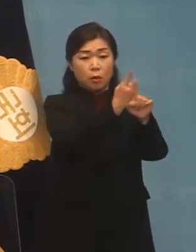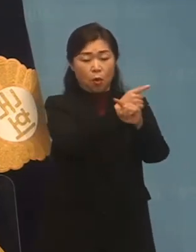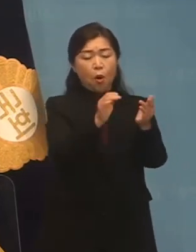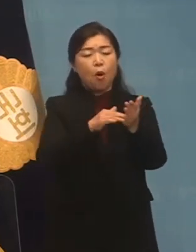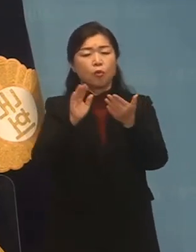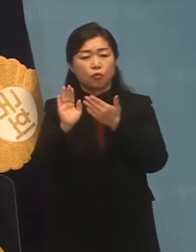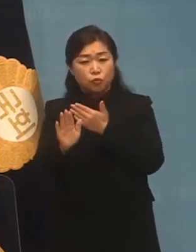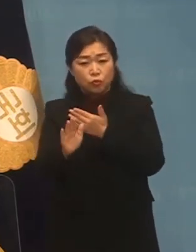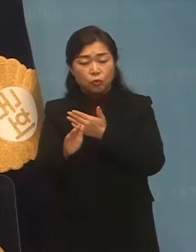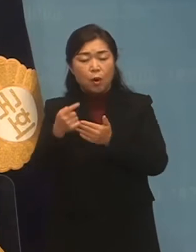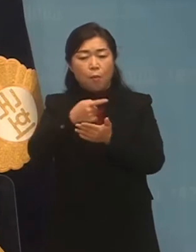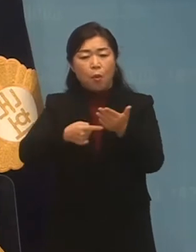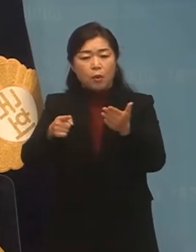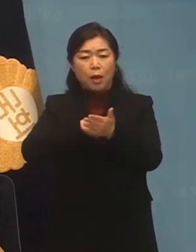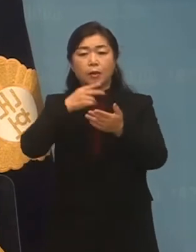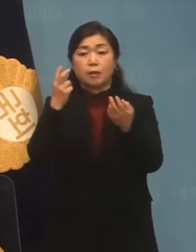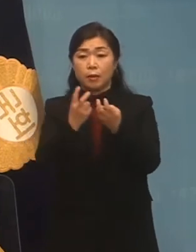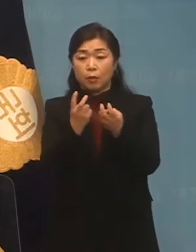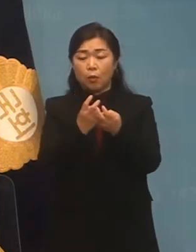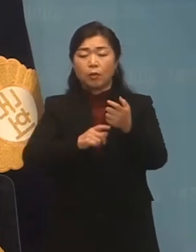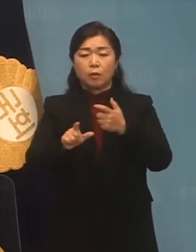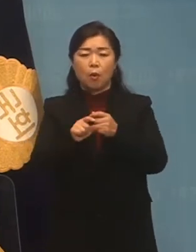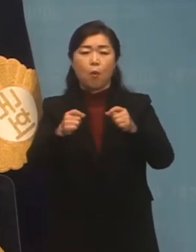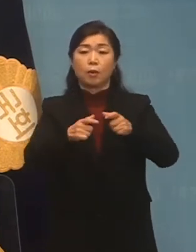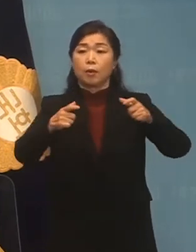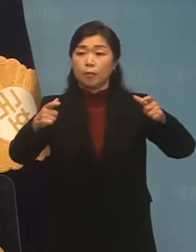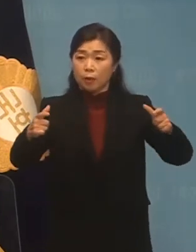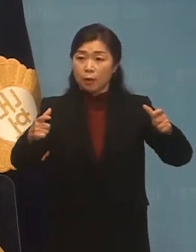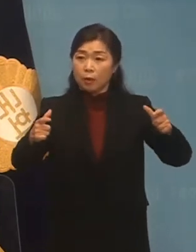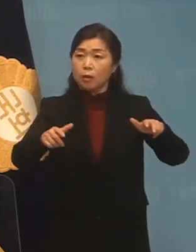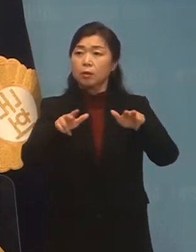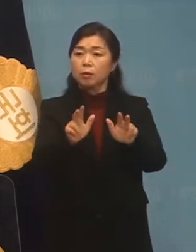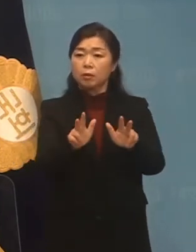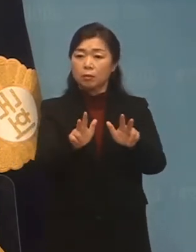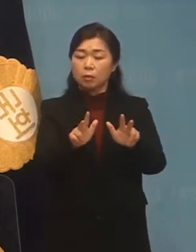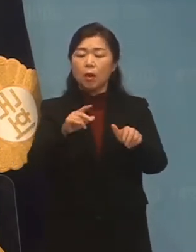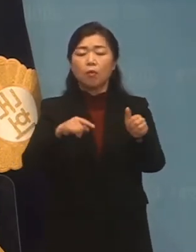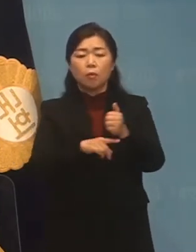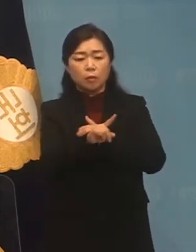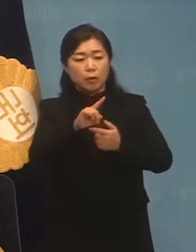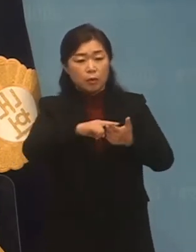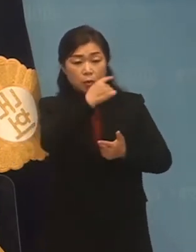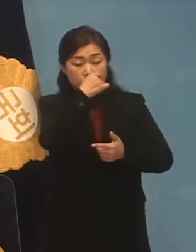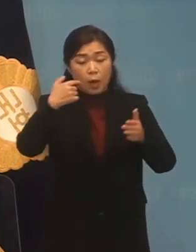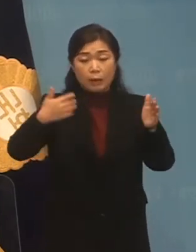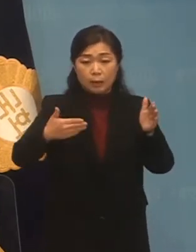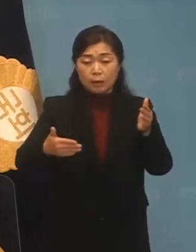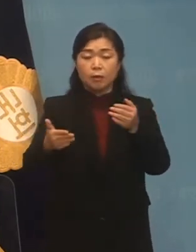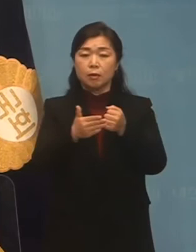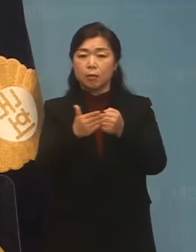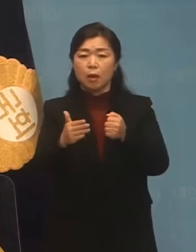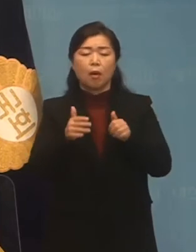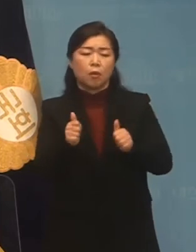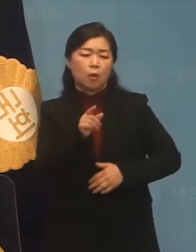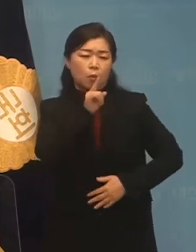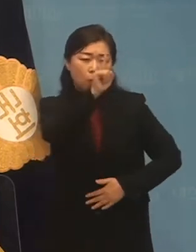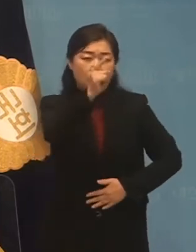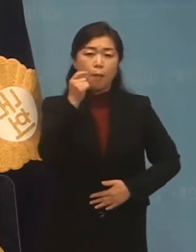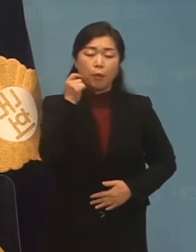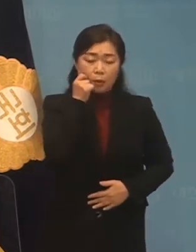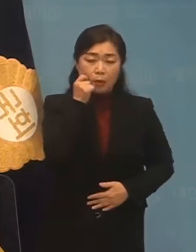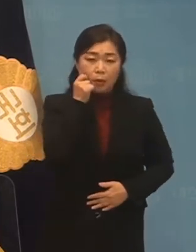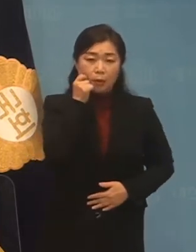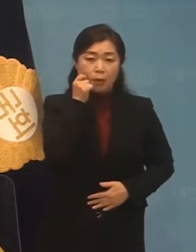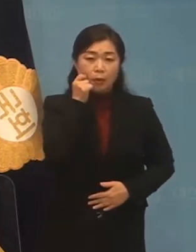후 보상 제도를 대폭 확대하겠습니다. 현재는 인과성이 증명되지 않았다는 이유로 소송을 걸 수 있을